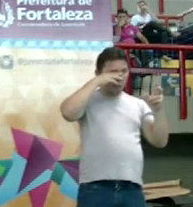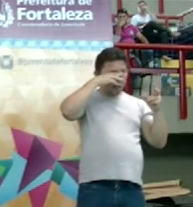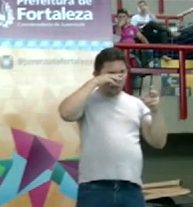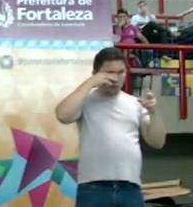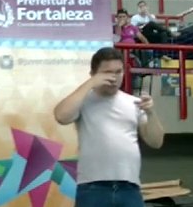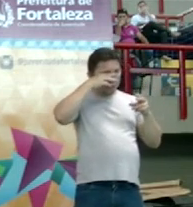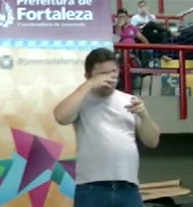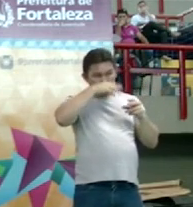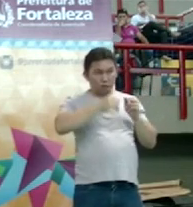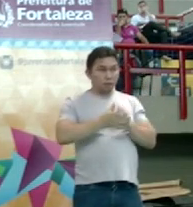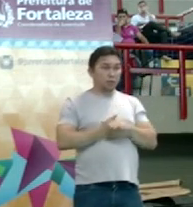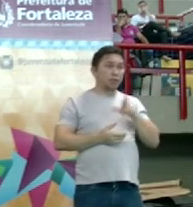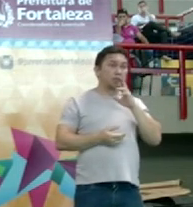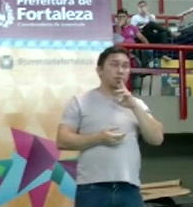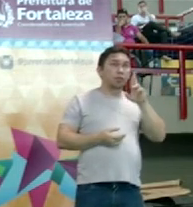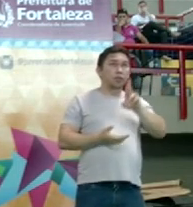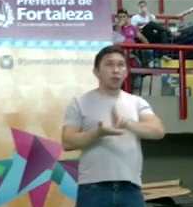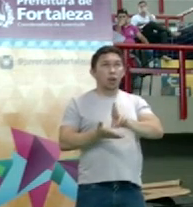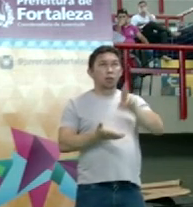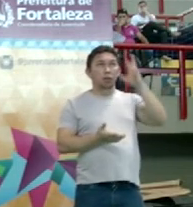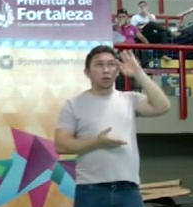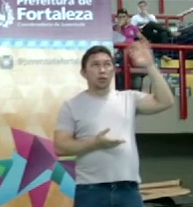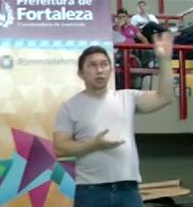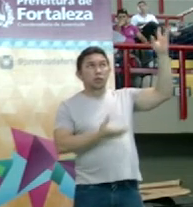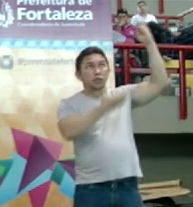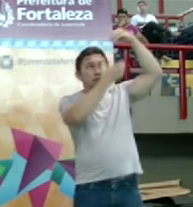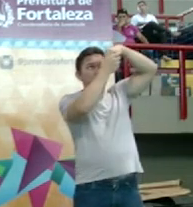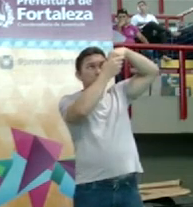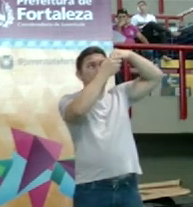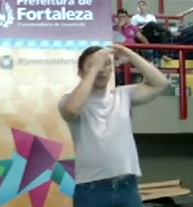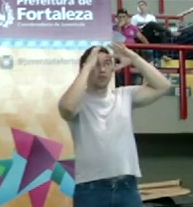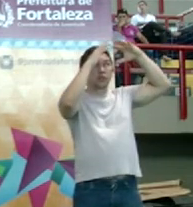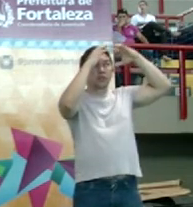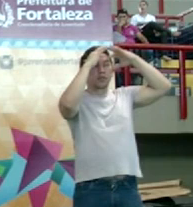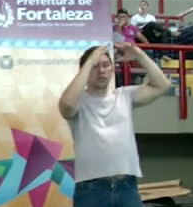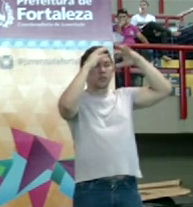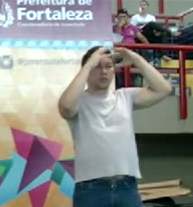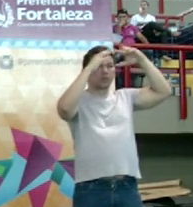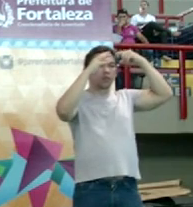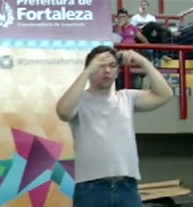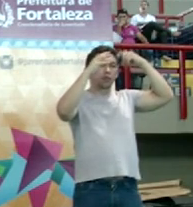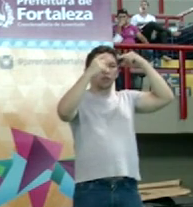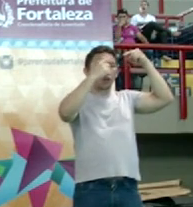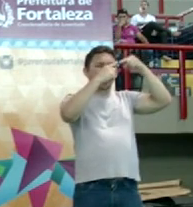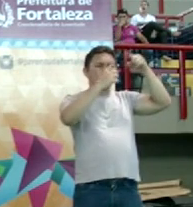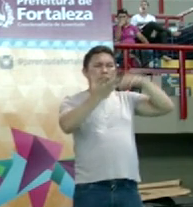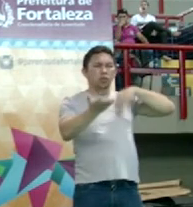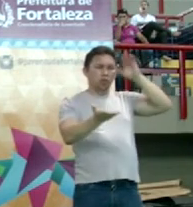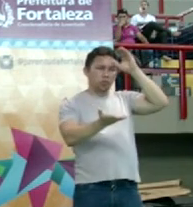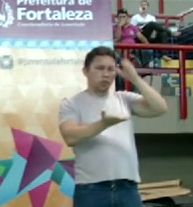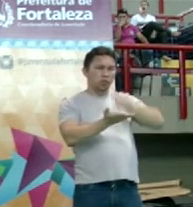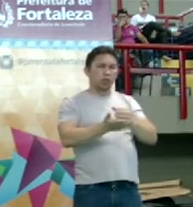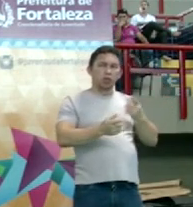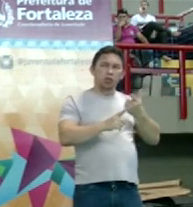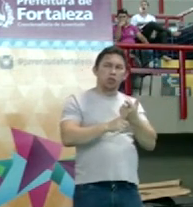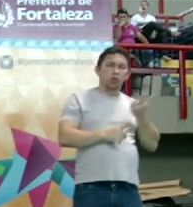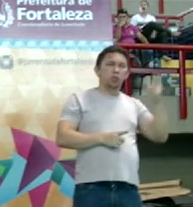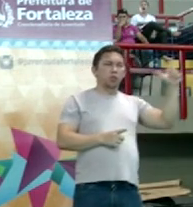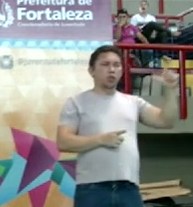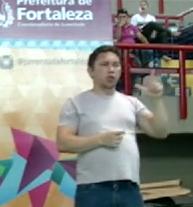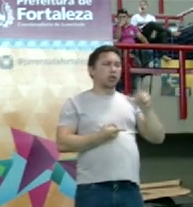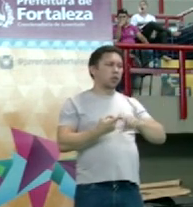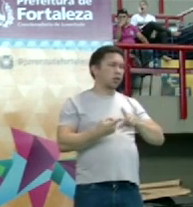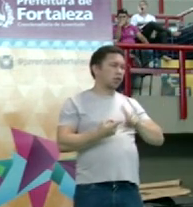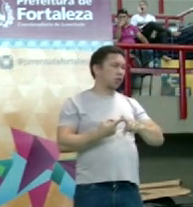A resposta que vier à sua cabeça, você formula a sua ideia tese. Outra maneira,